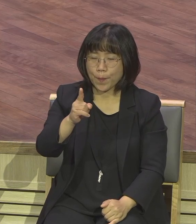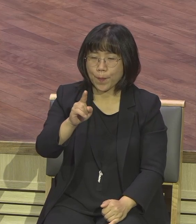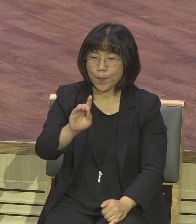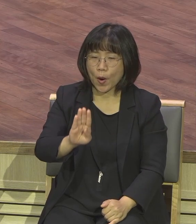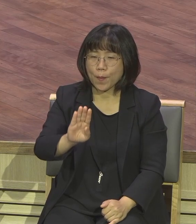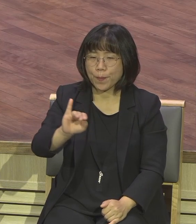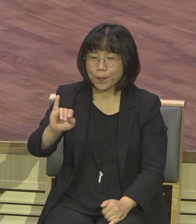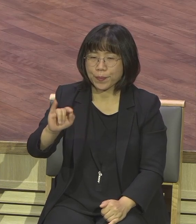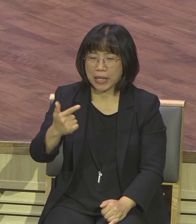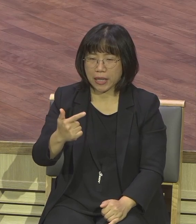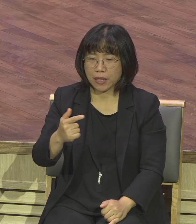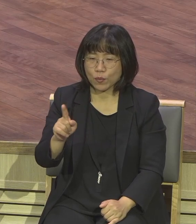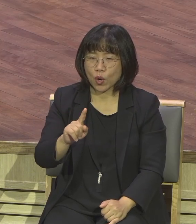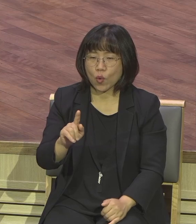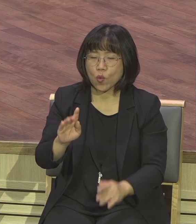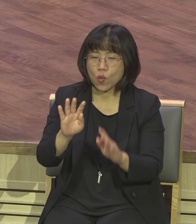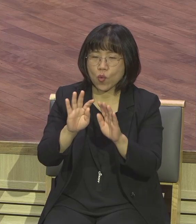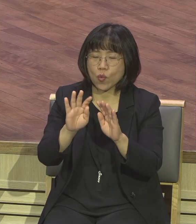회피아.